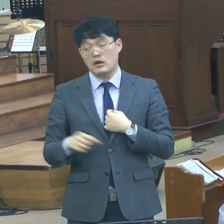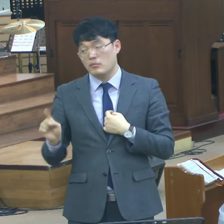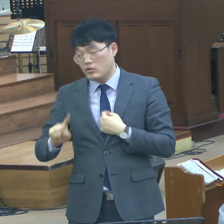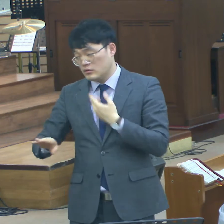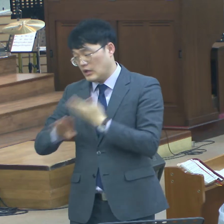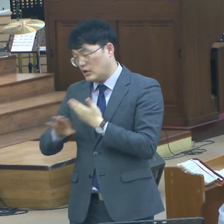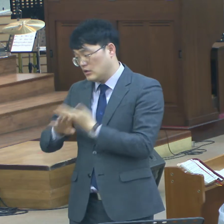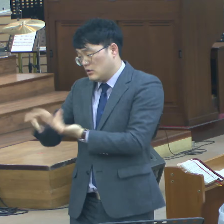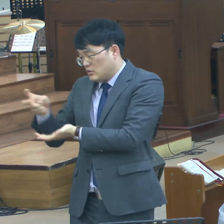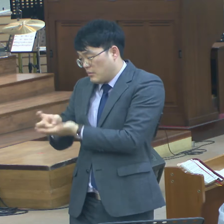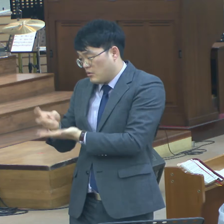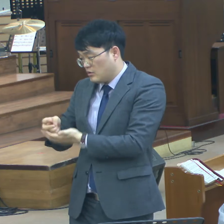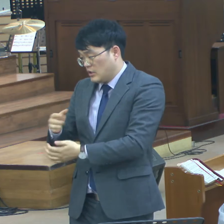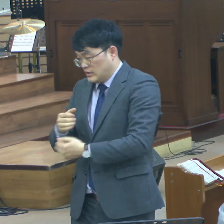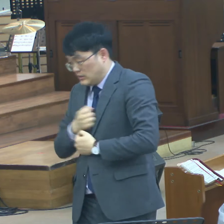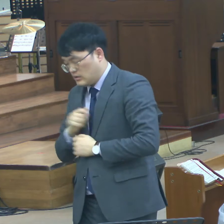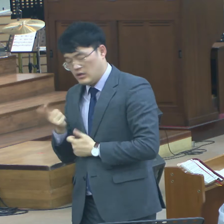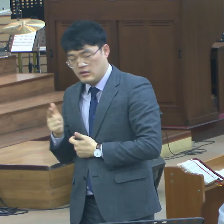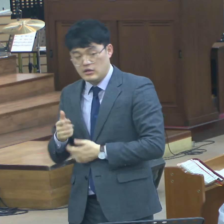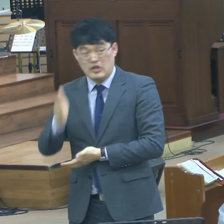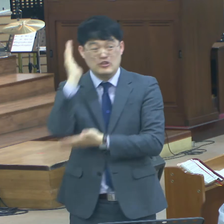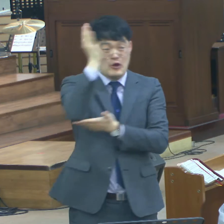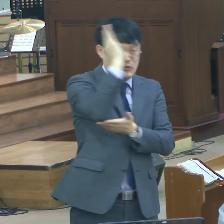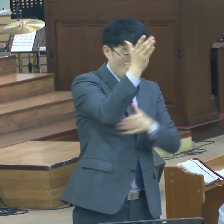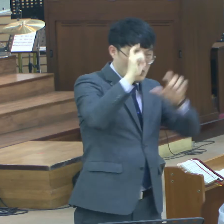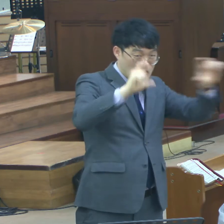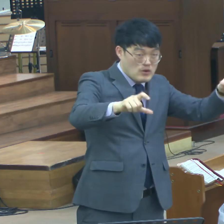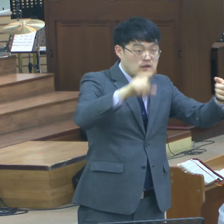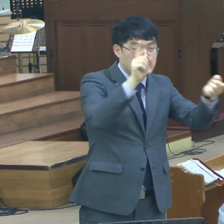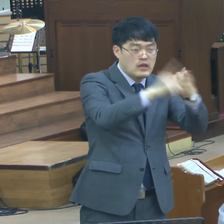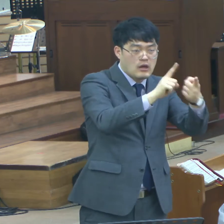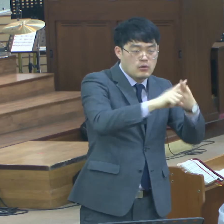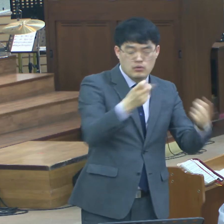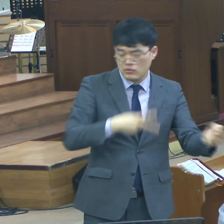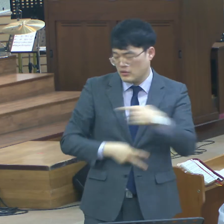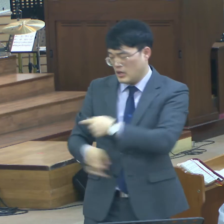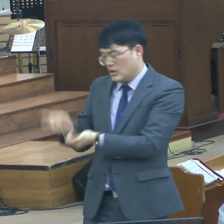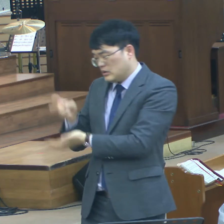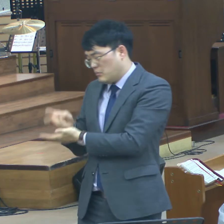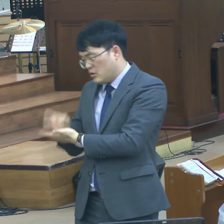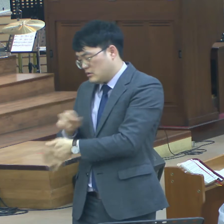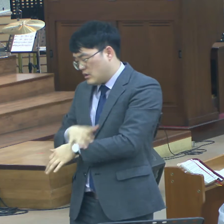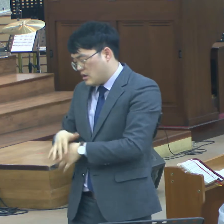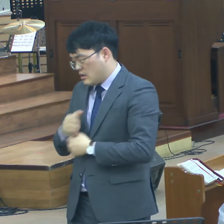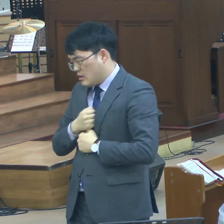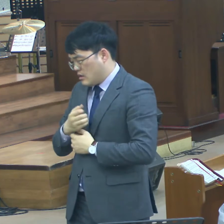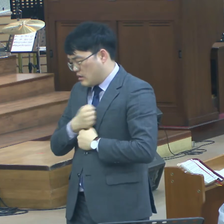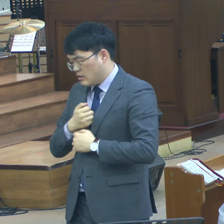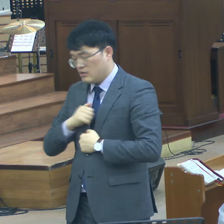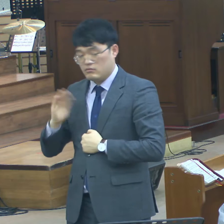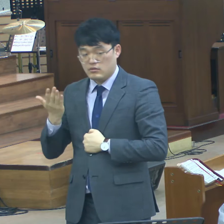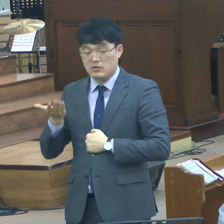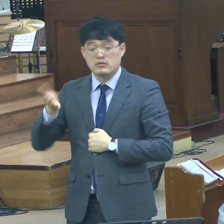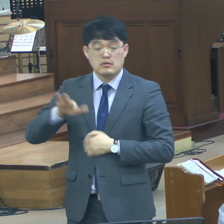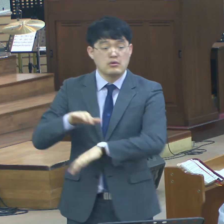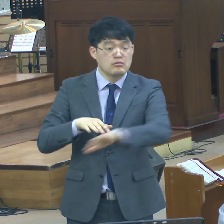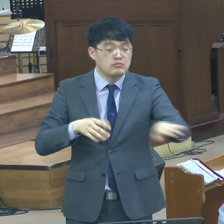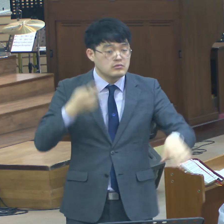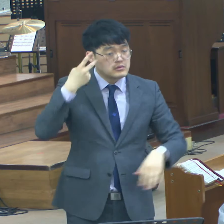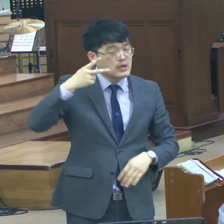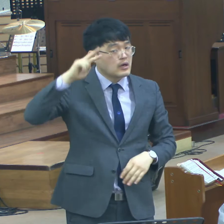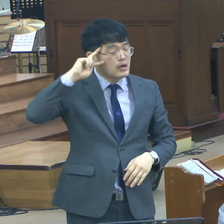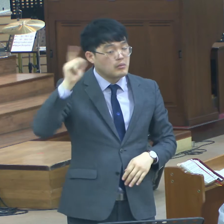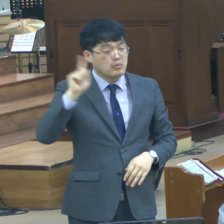돼요. 이것이 어려움이죠. 우리 착각해요. 하나님께서 뭔가 했기 때문에